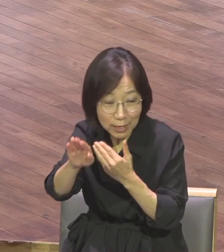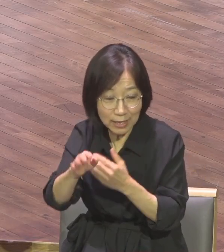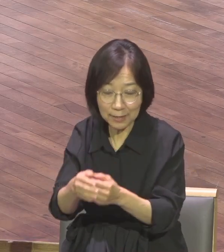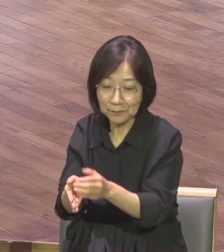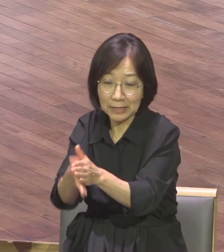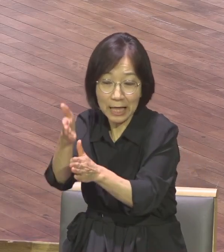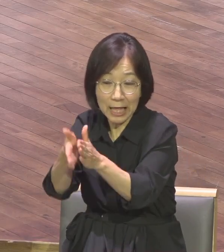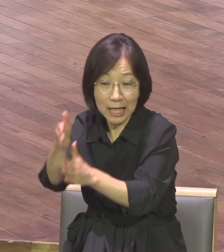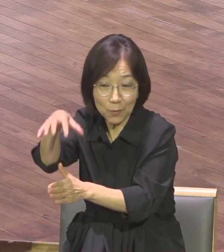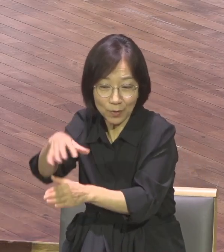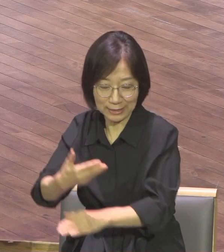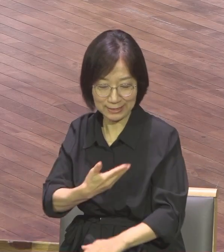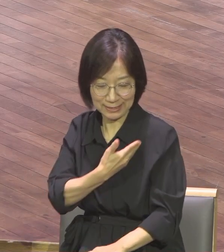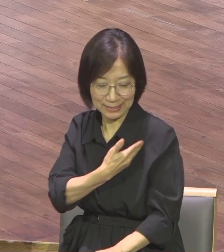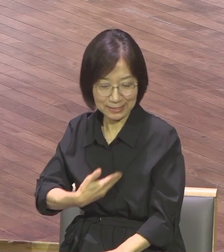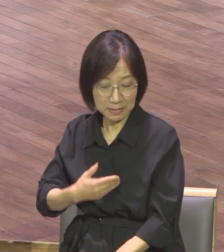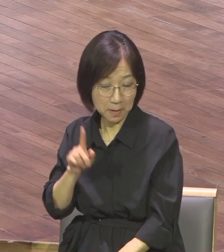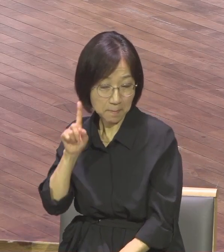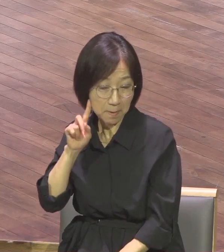동안 있으면서